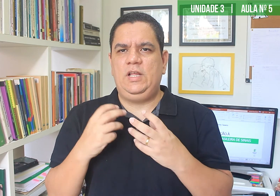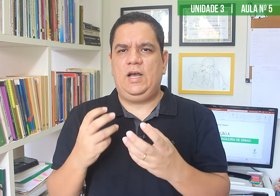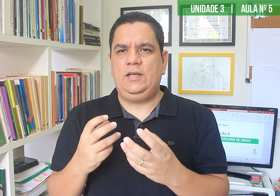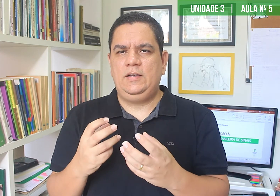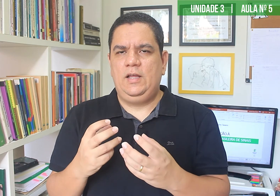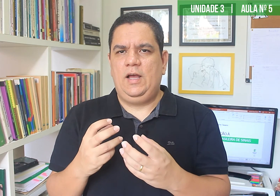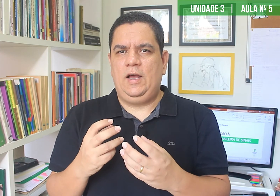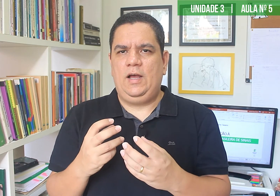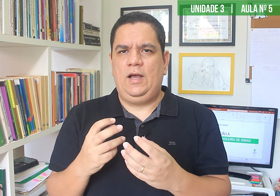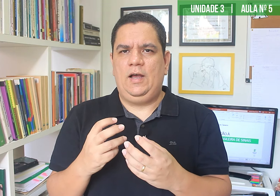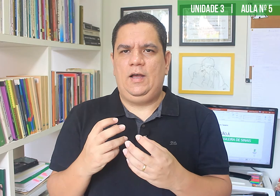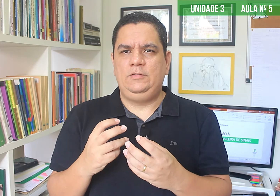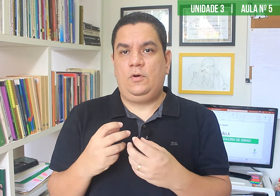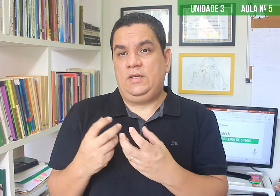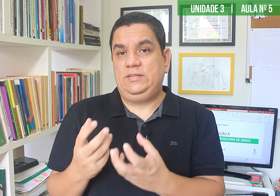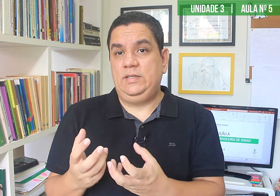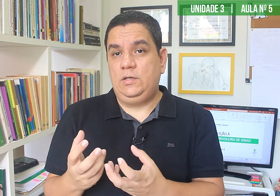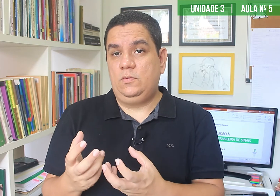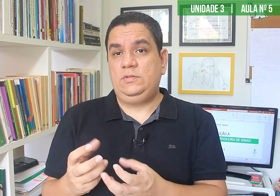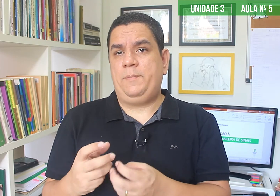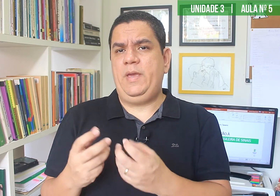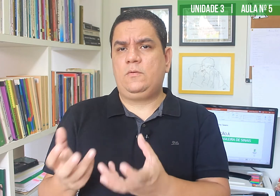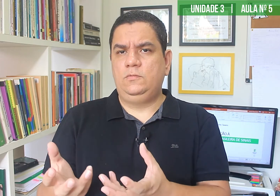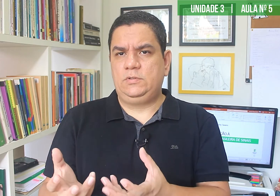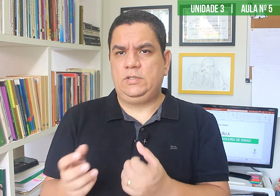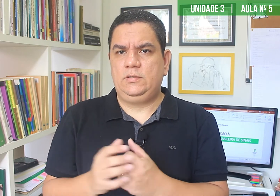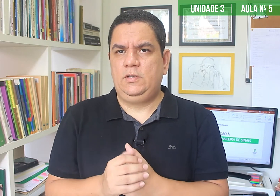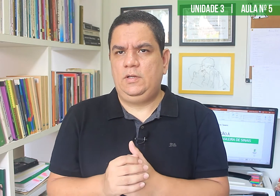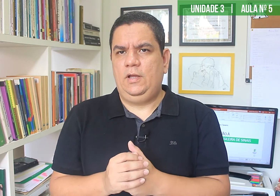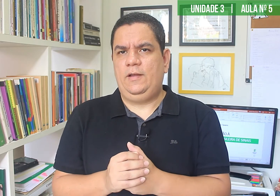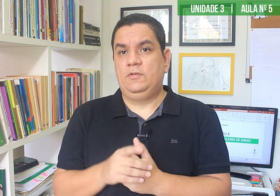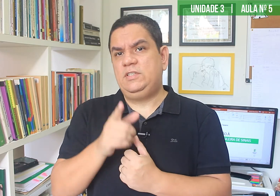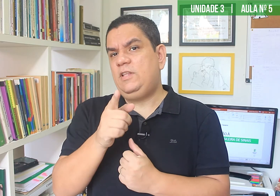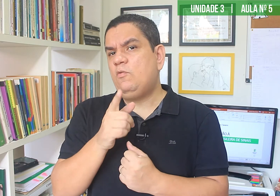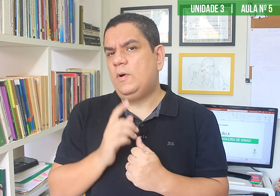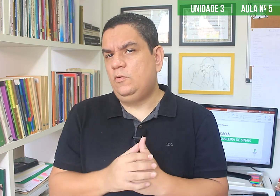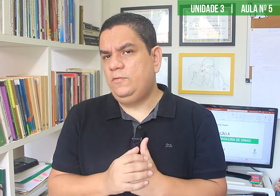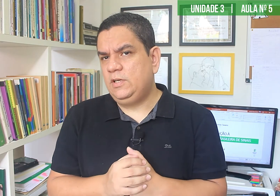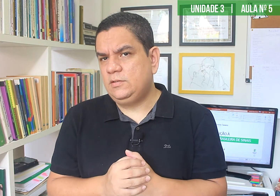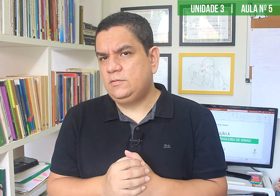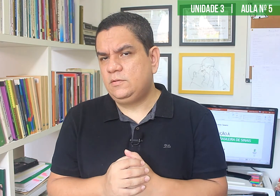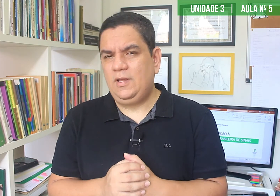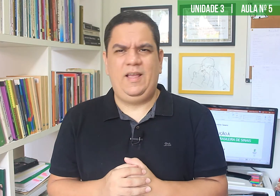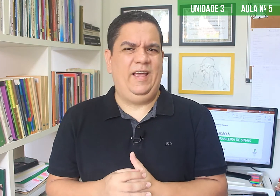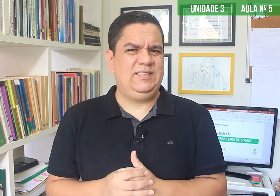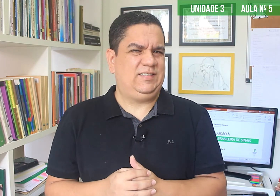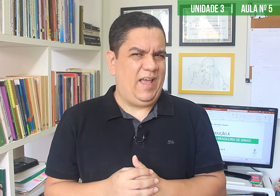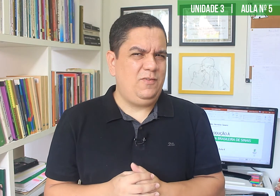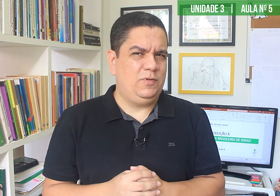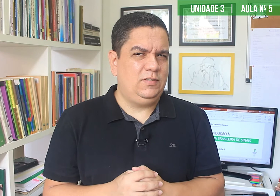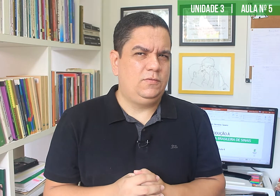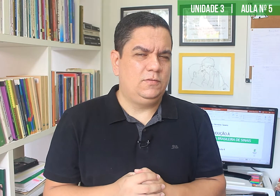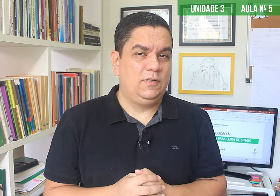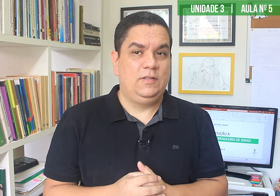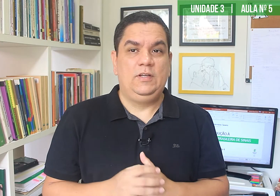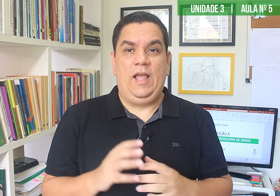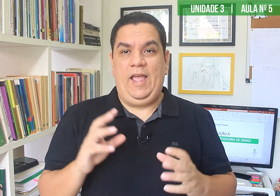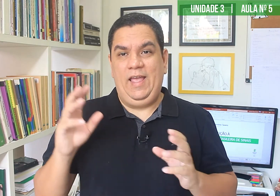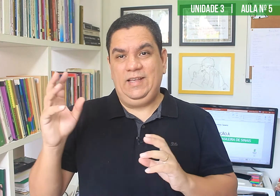dá a entonação da pergunta. Vocês têm alguma dúvida? É sério isso?